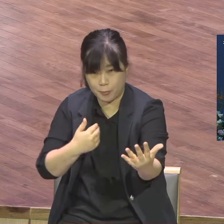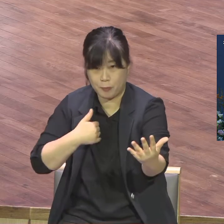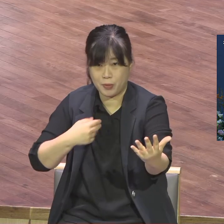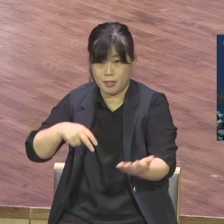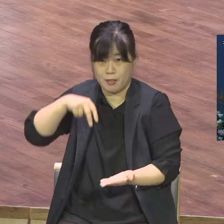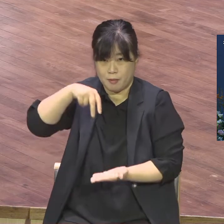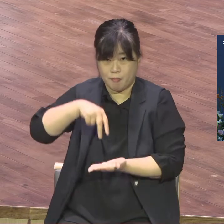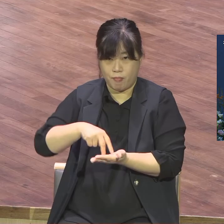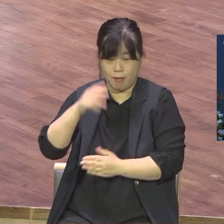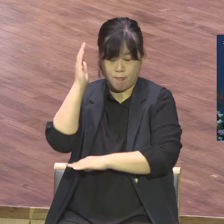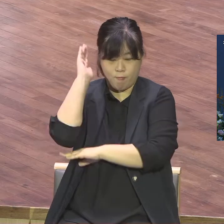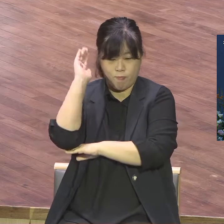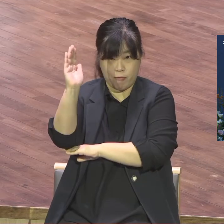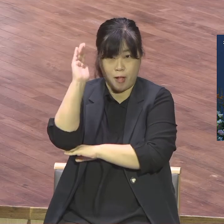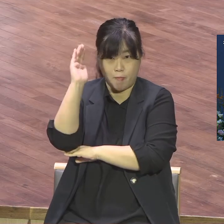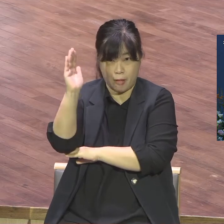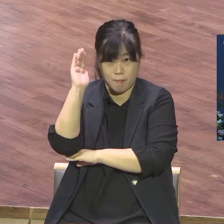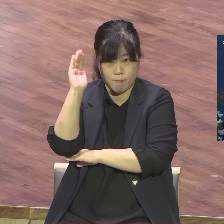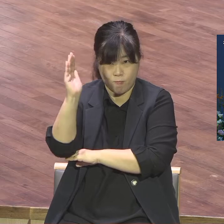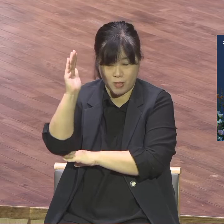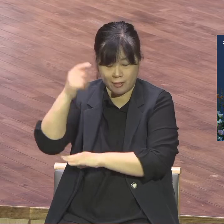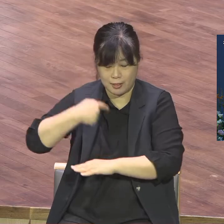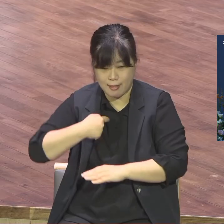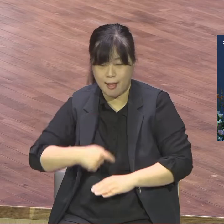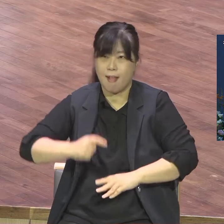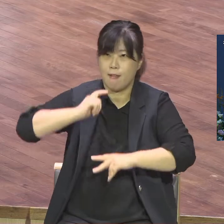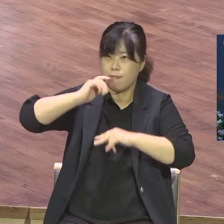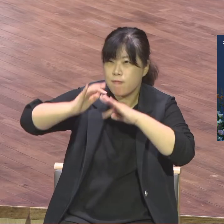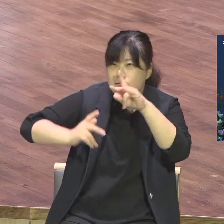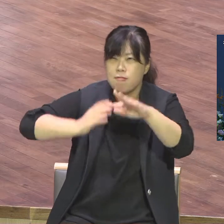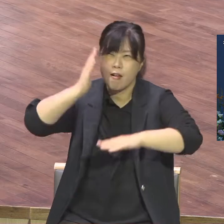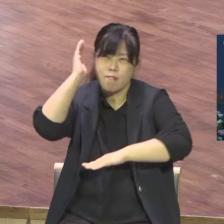매서 이렇게 내가 운동을 했잖아요. 중심 잘 잡고